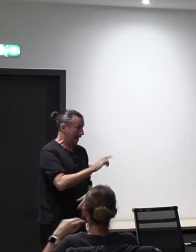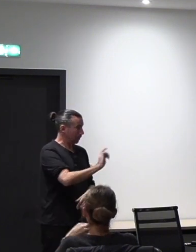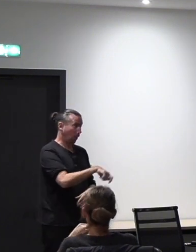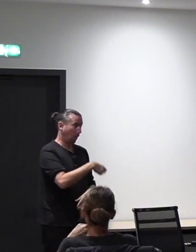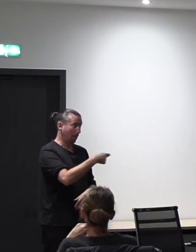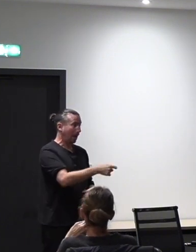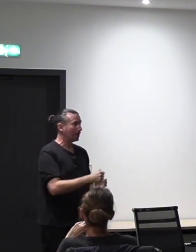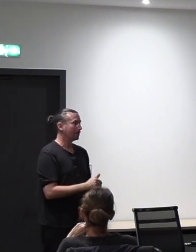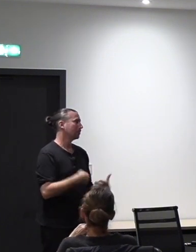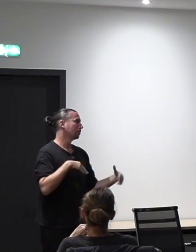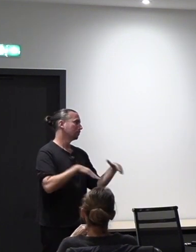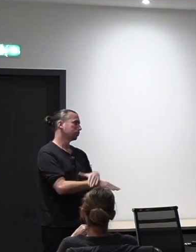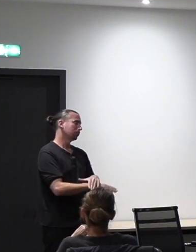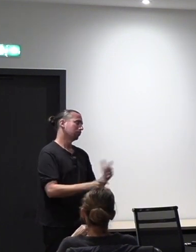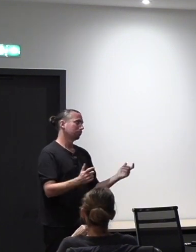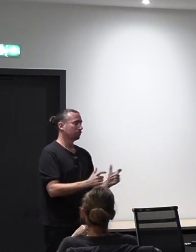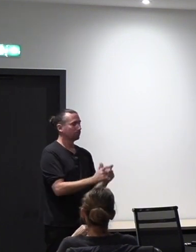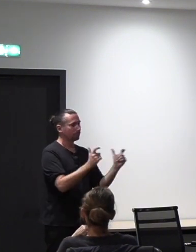allé dans un institut